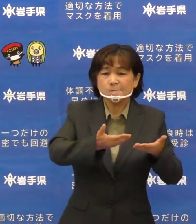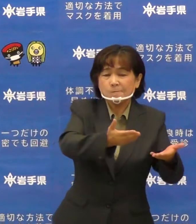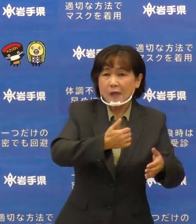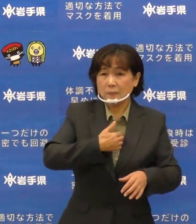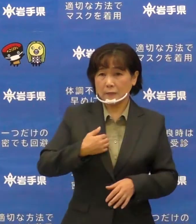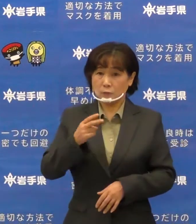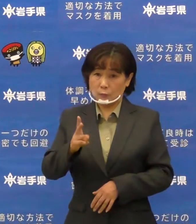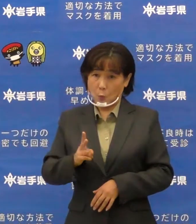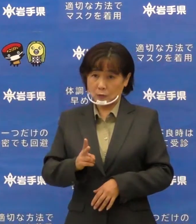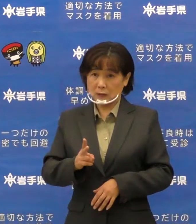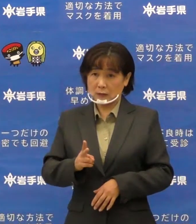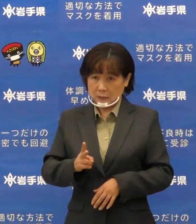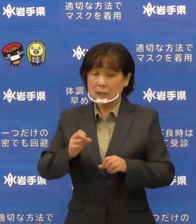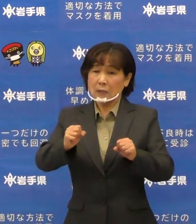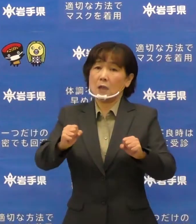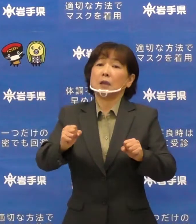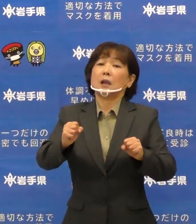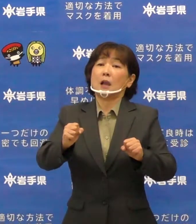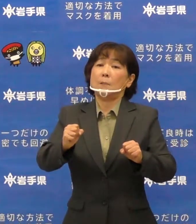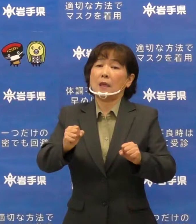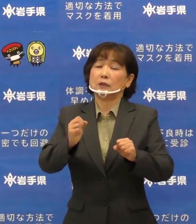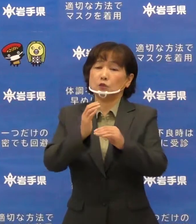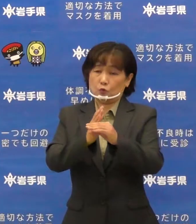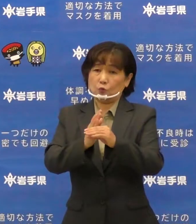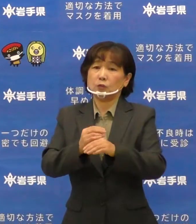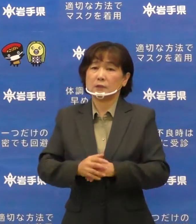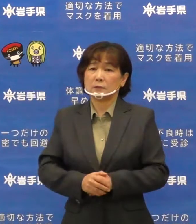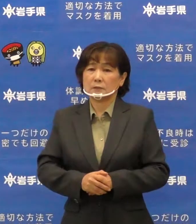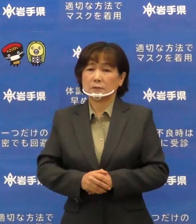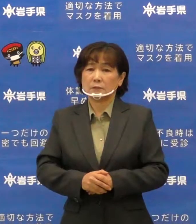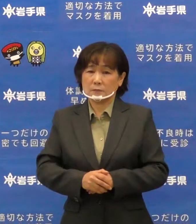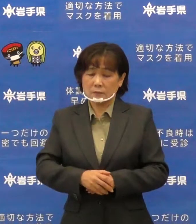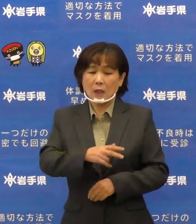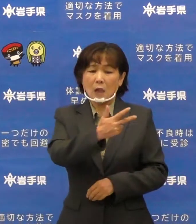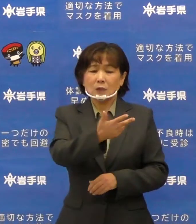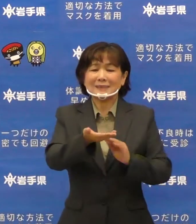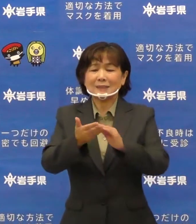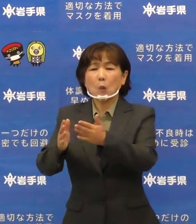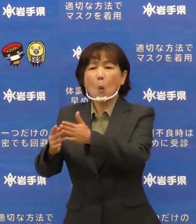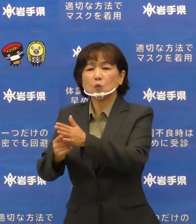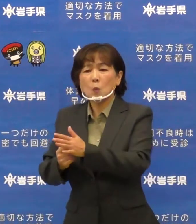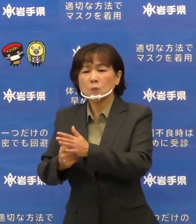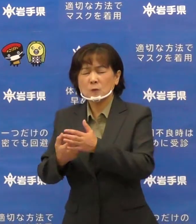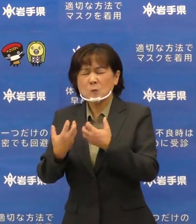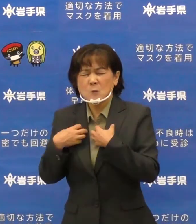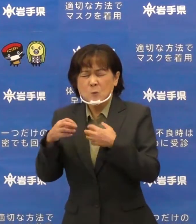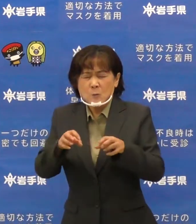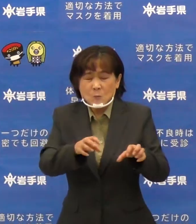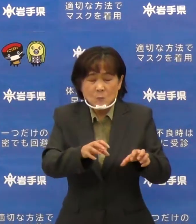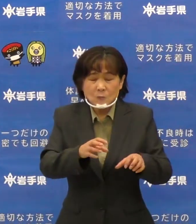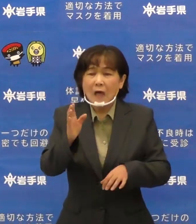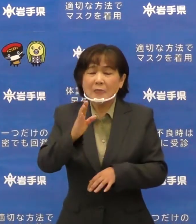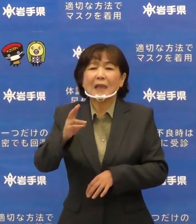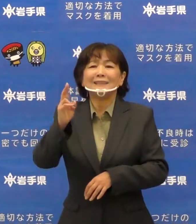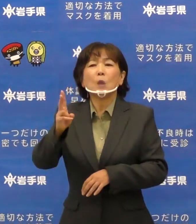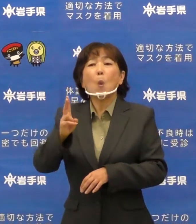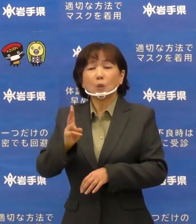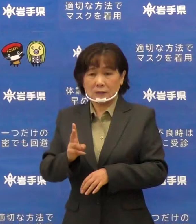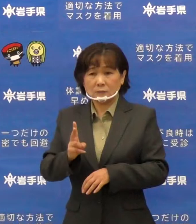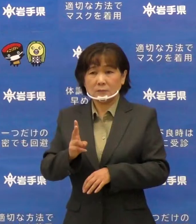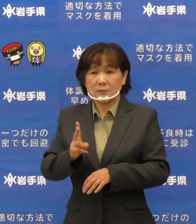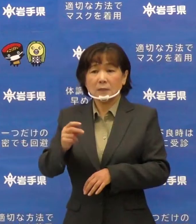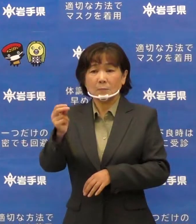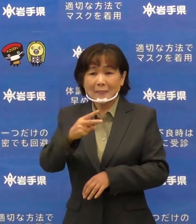際、まあ、市町村にあまり負担をかけないようにしつつ、また県としてもこう市町村への応援ということも